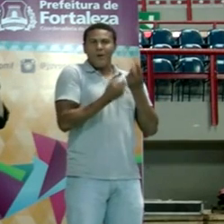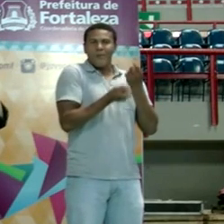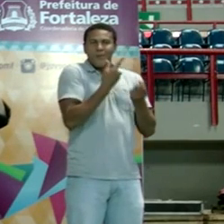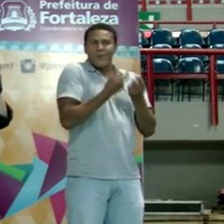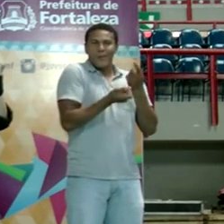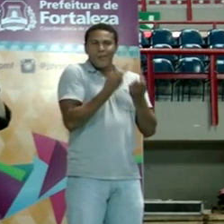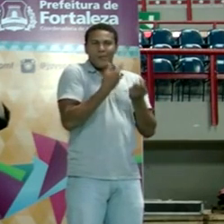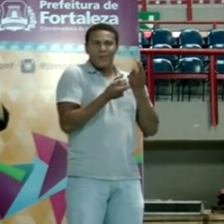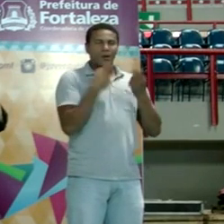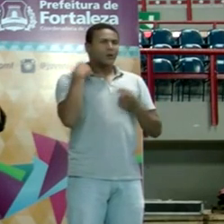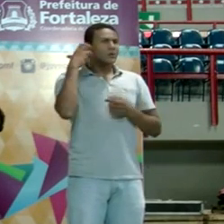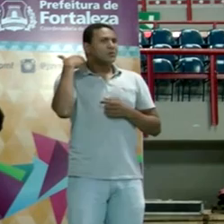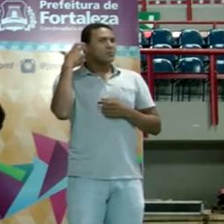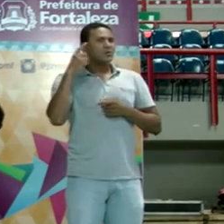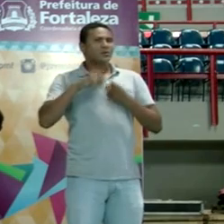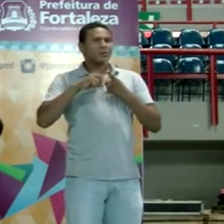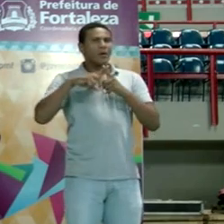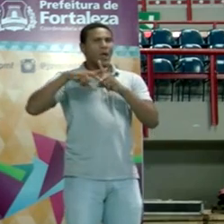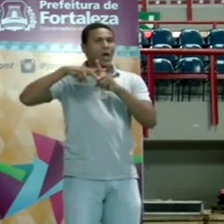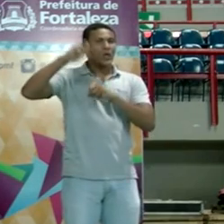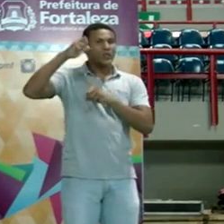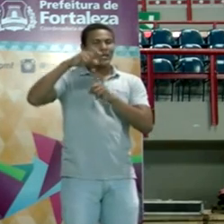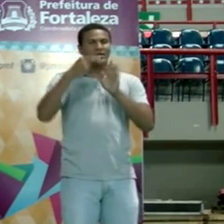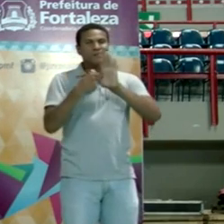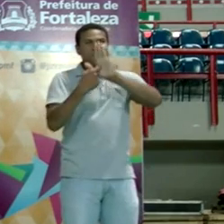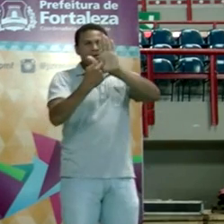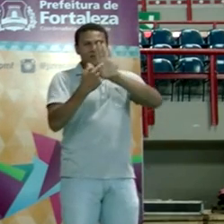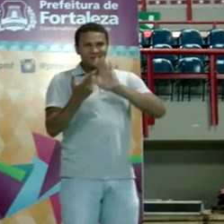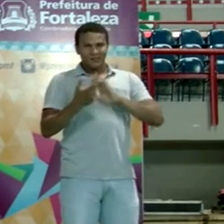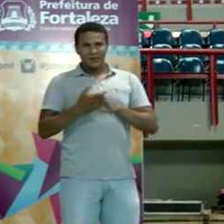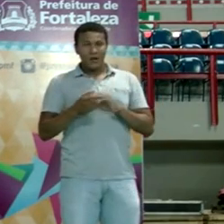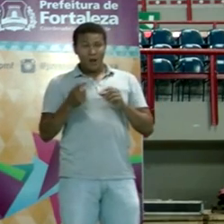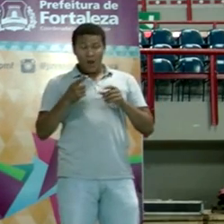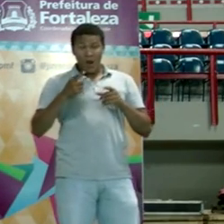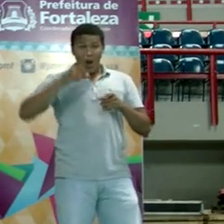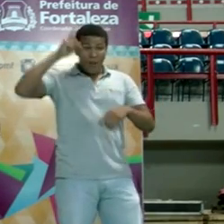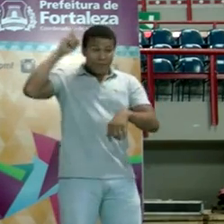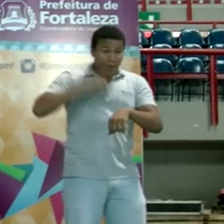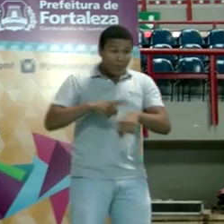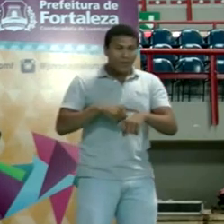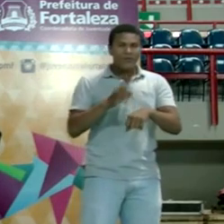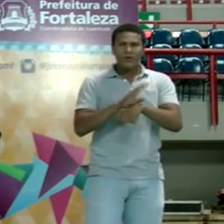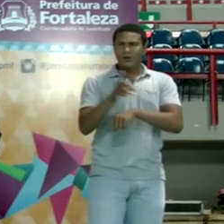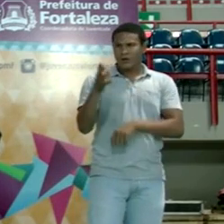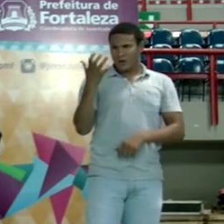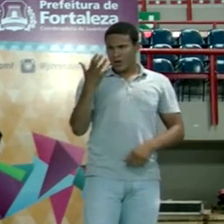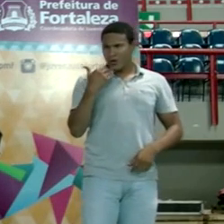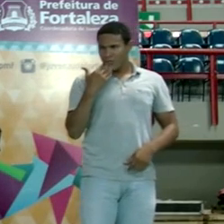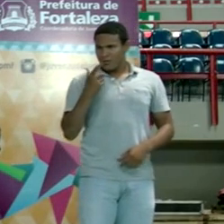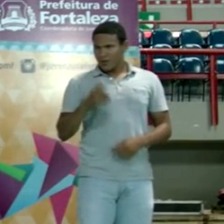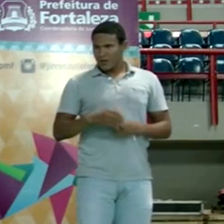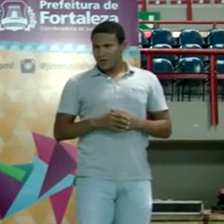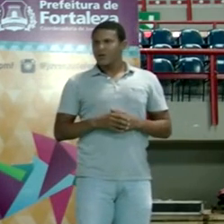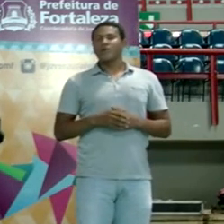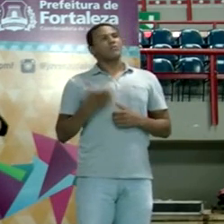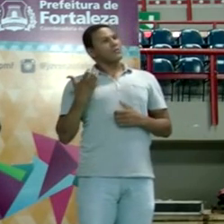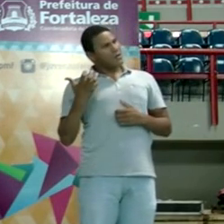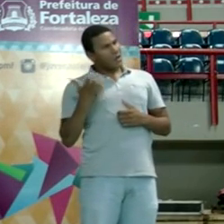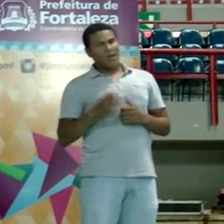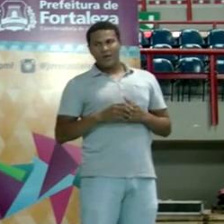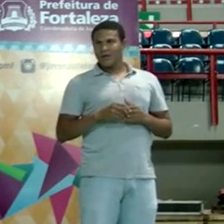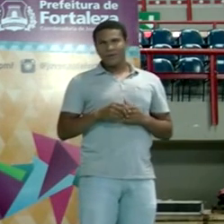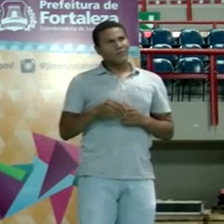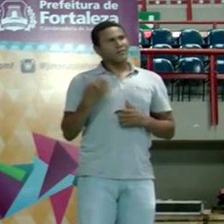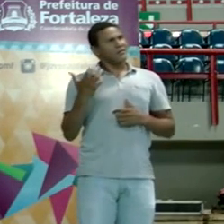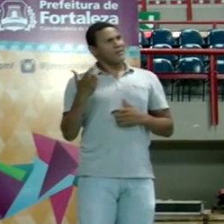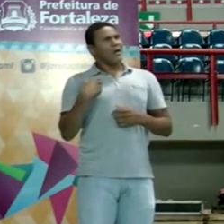feita, com a musicazinha e o Guaraná Antártica aparecendo. Que era para na hora que a minha mãe perguntasse: meu filho, você quer merendar? Aí eu quero, hora,